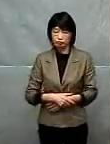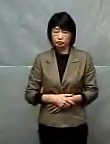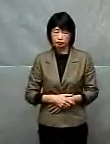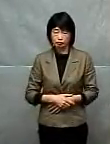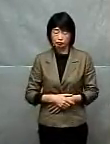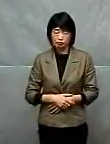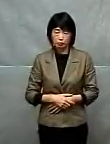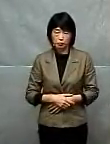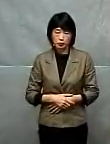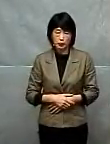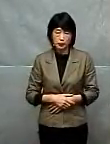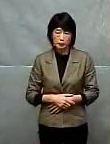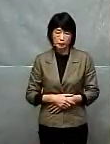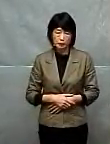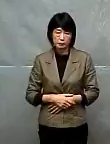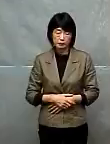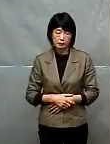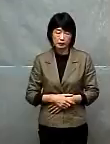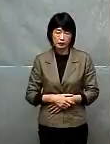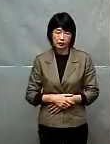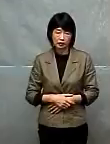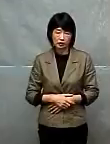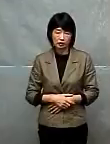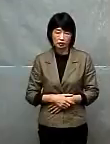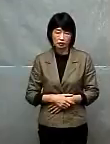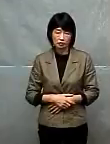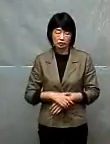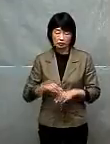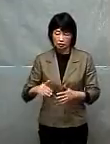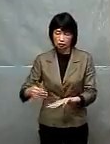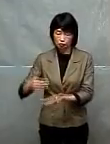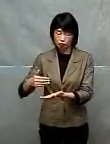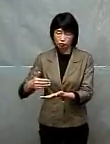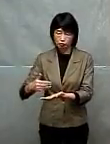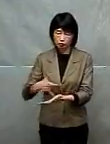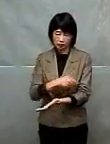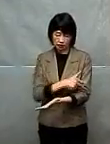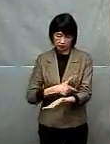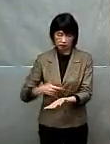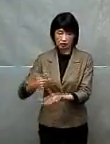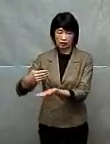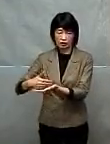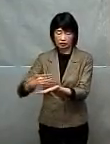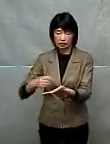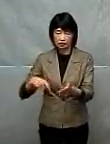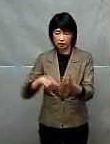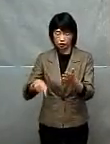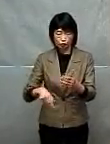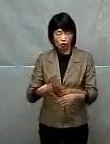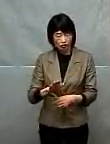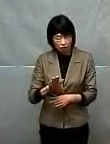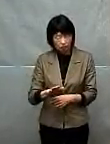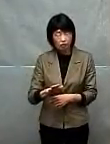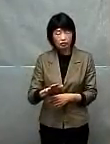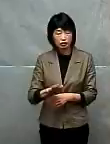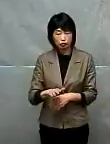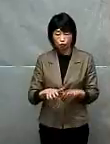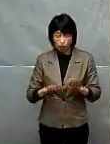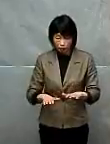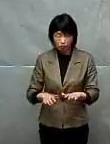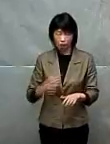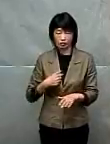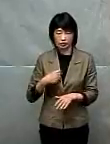そういったこともあったということを今お聞きしましたけれども、